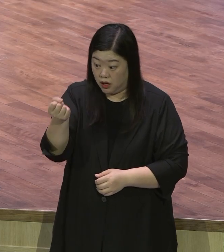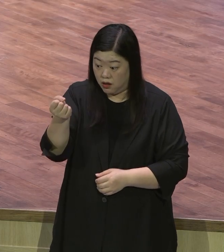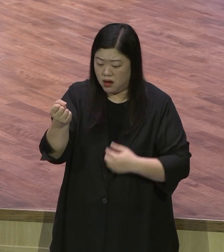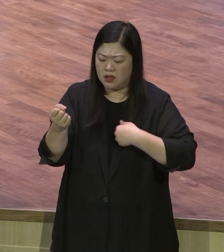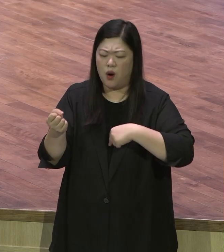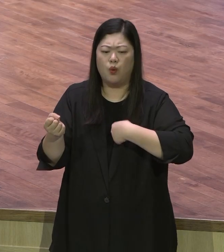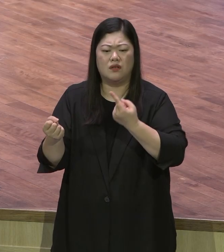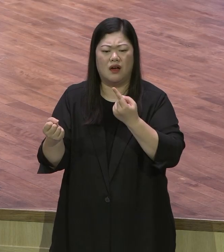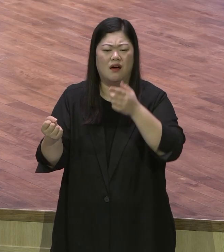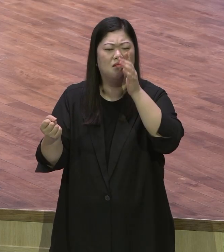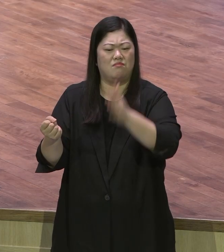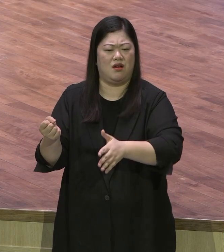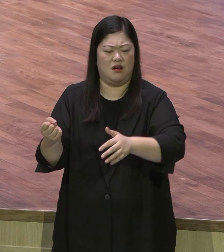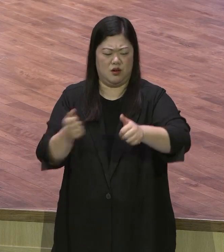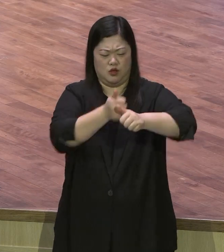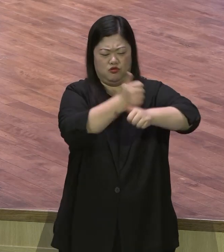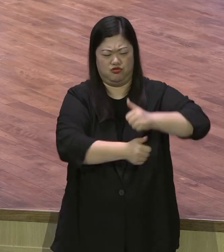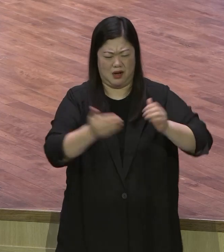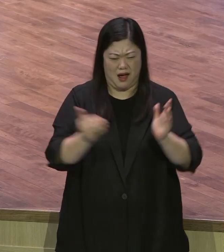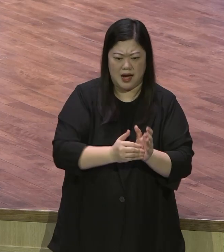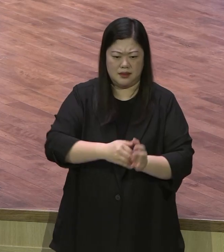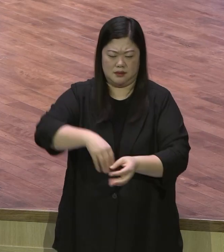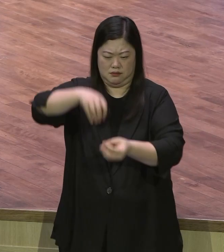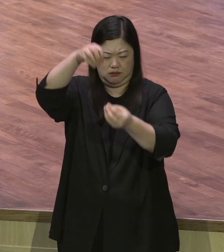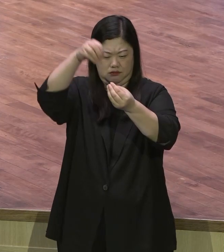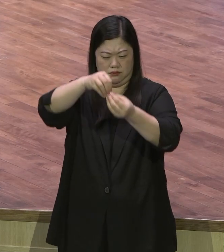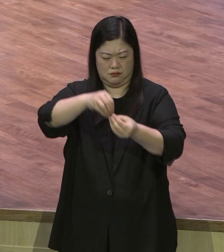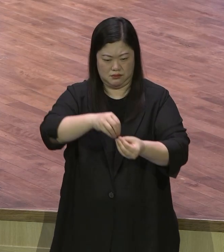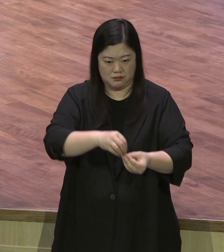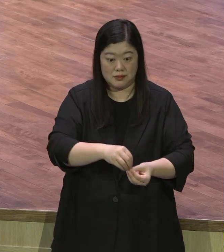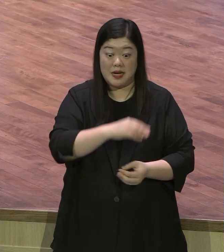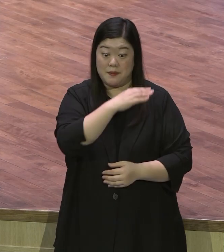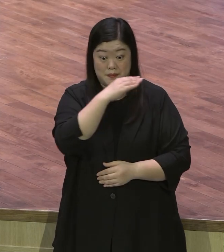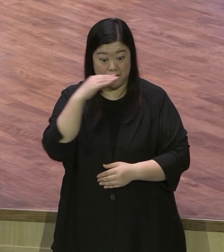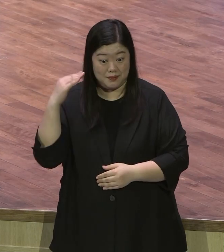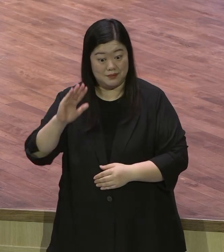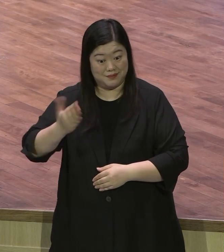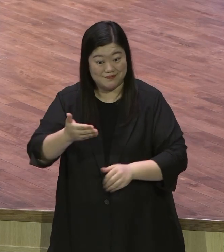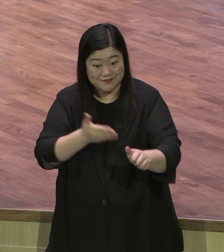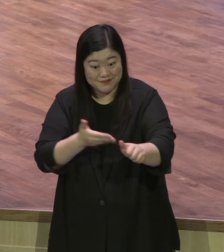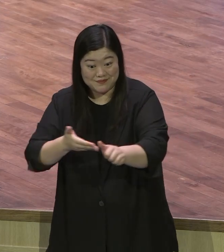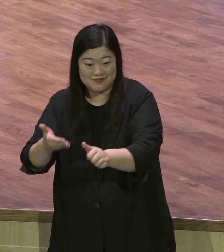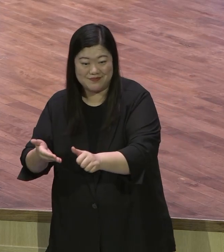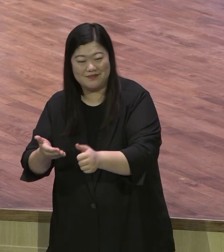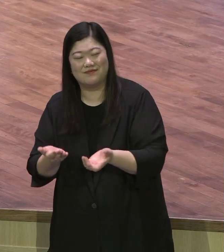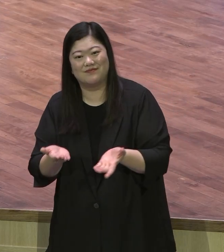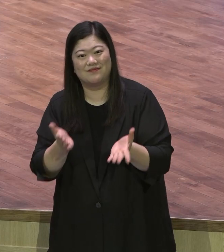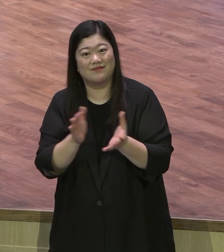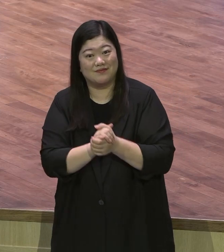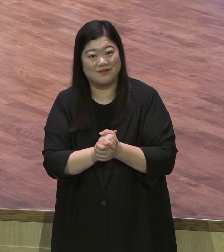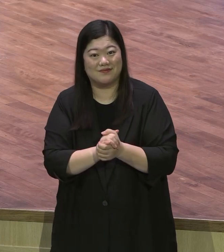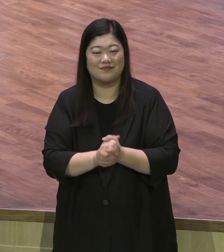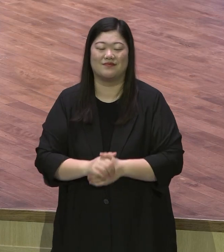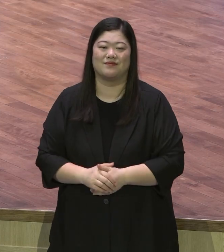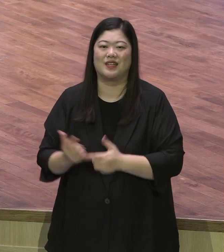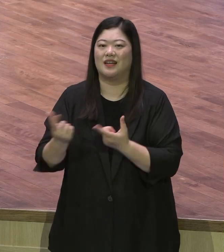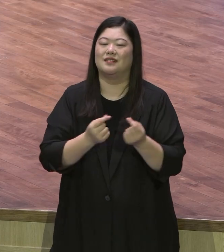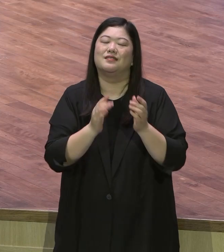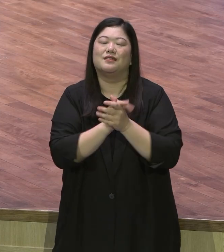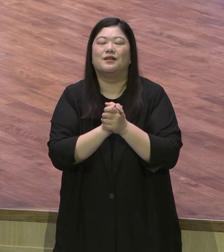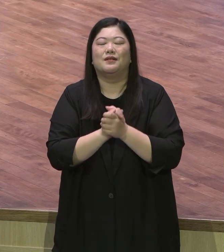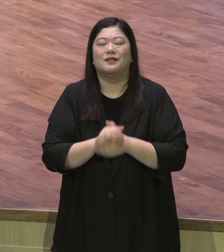후손들에게 넘길 수 있는 영적 작품 만드는 우리 모든 영혼 가족들 다 되시기를 주님으로 축복합니다.